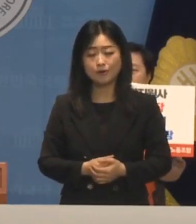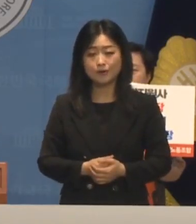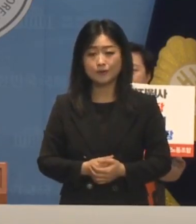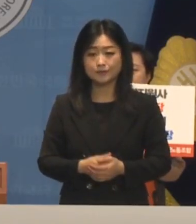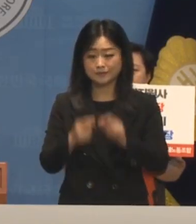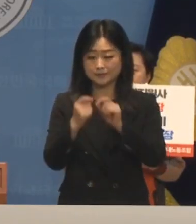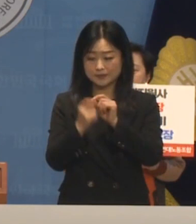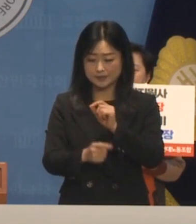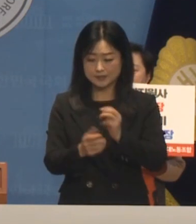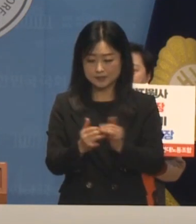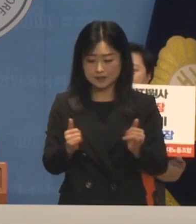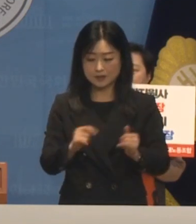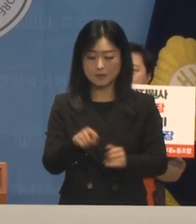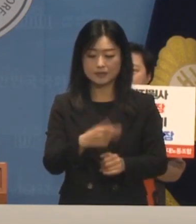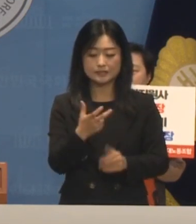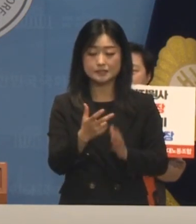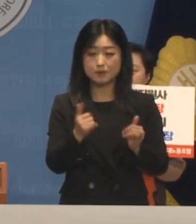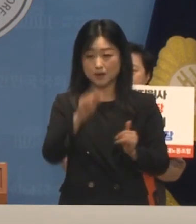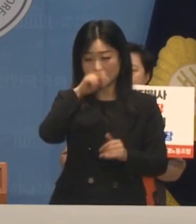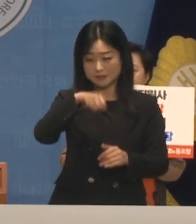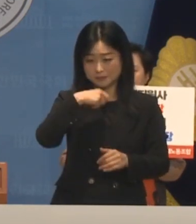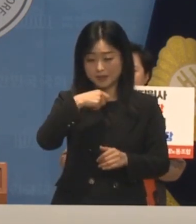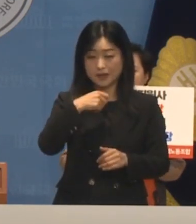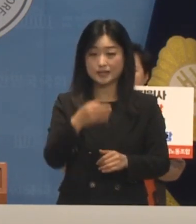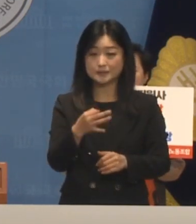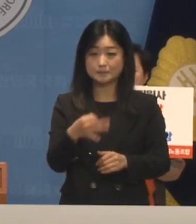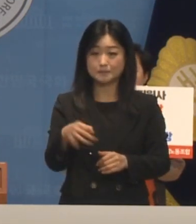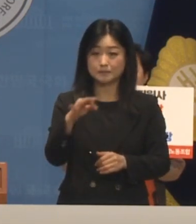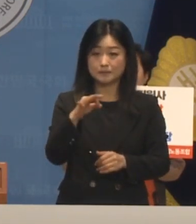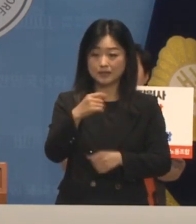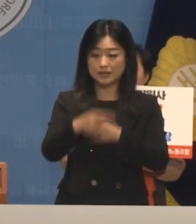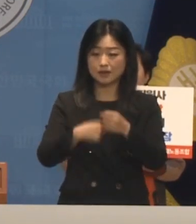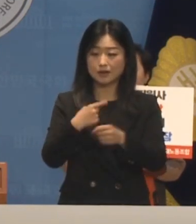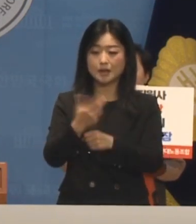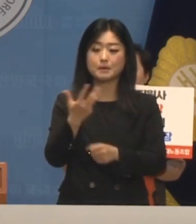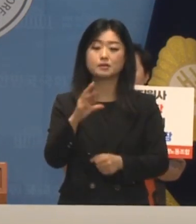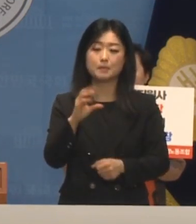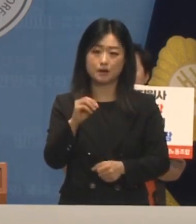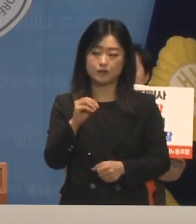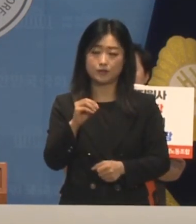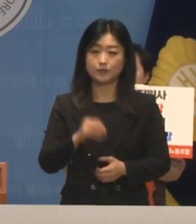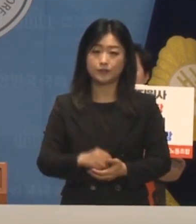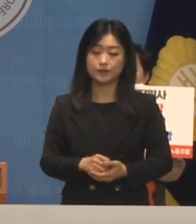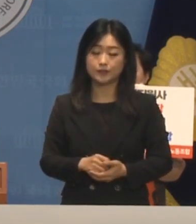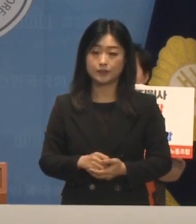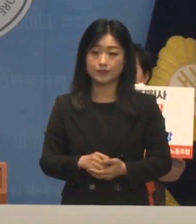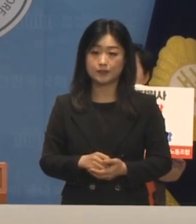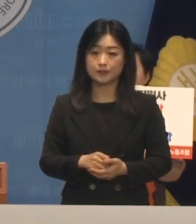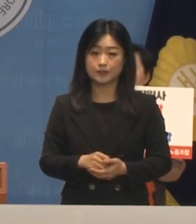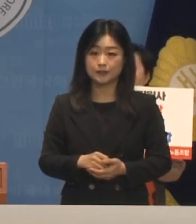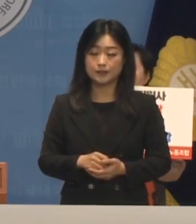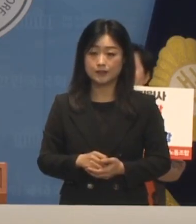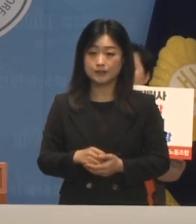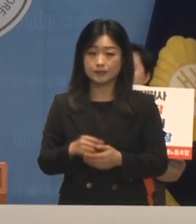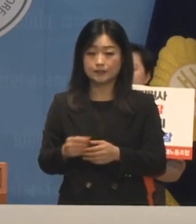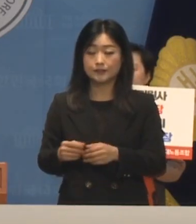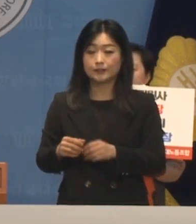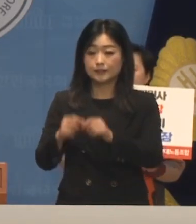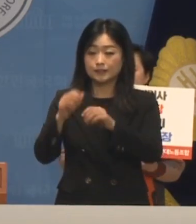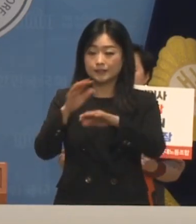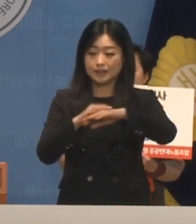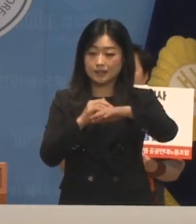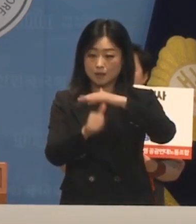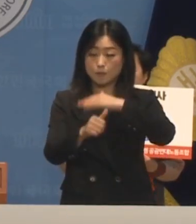자회사 직원 170명 식대비 인상금은 연 8천만 원입니다. 정관 예우를 안 친 자회사 대표